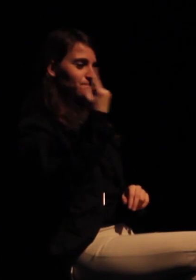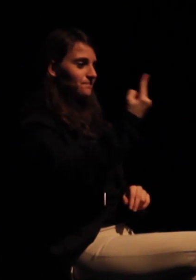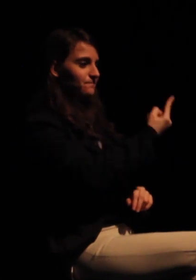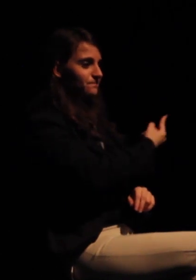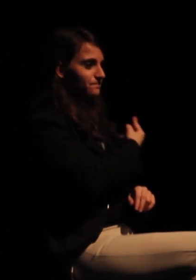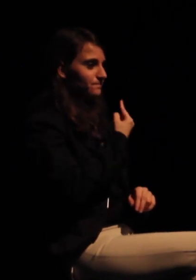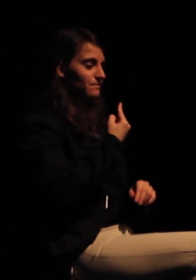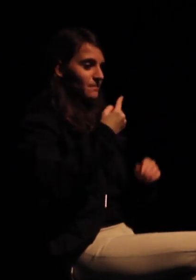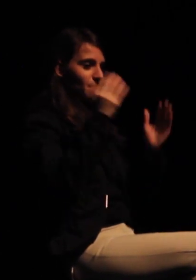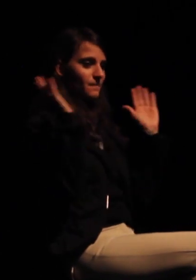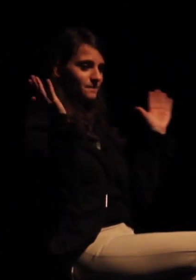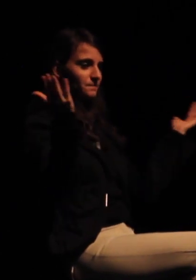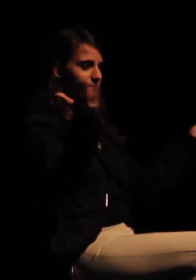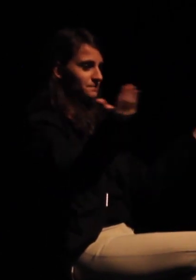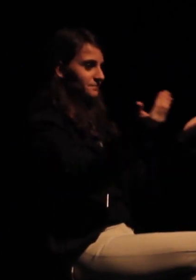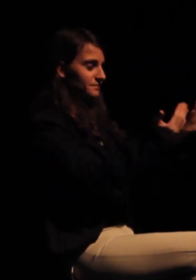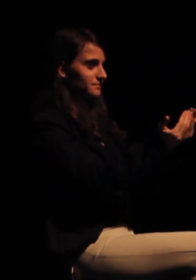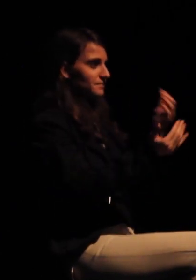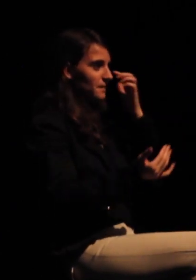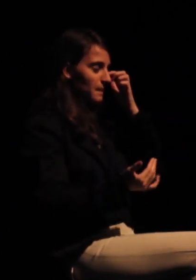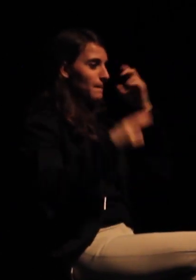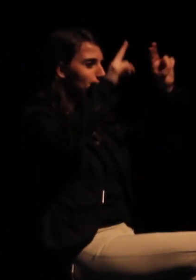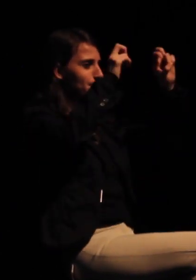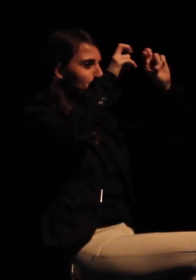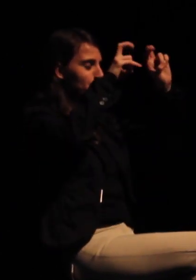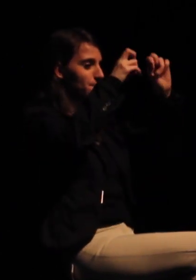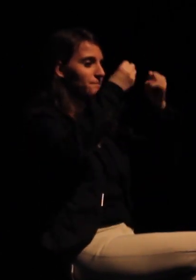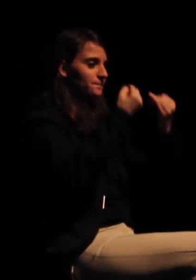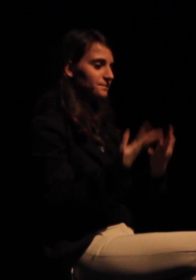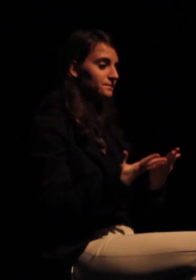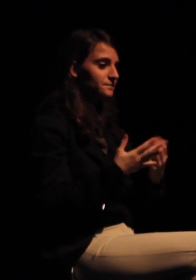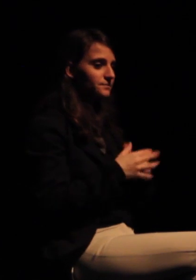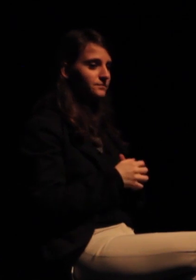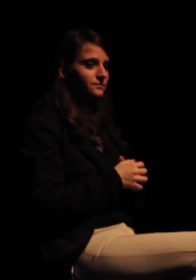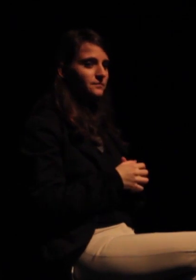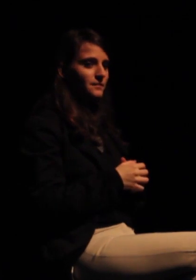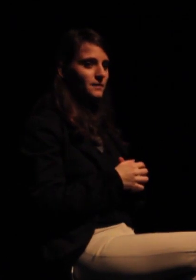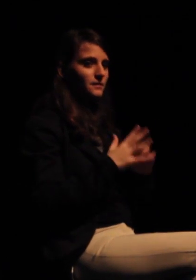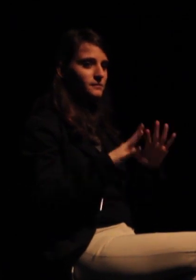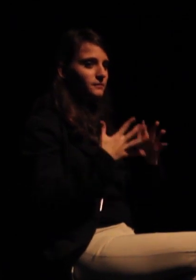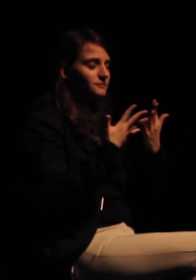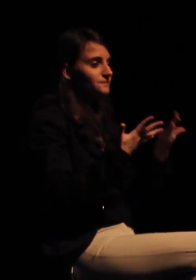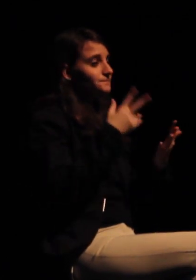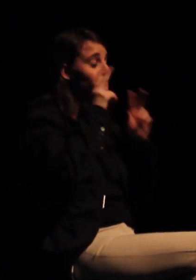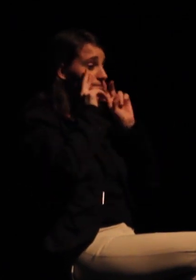tema surge daí, os assuntos surgem daí. Então você tem que ter o